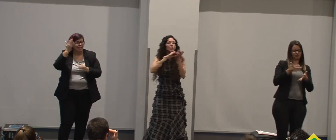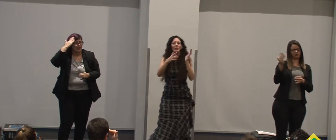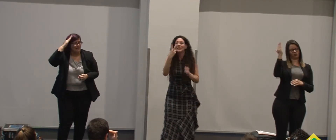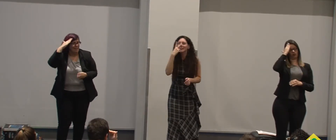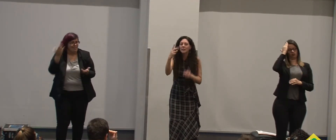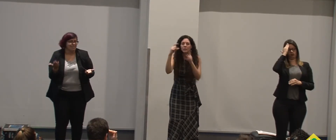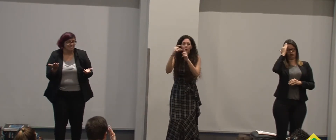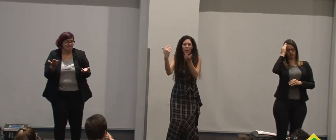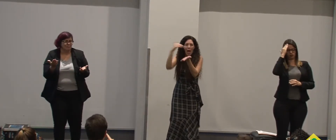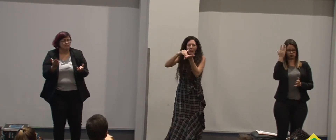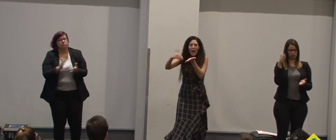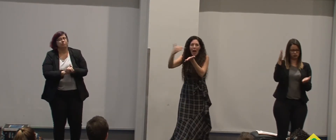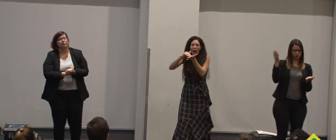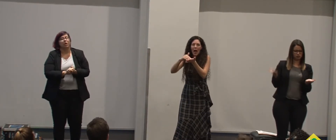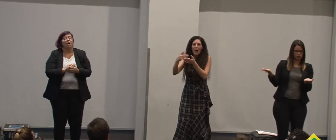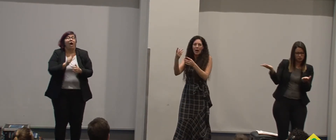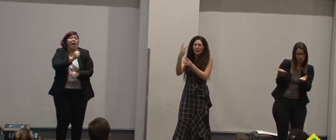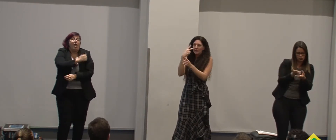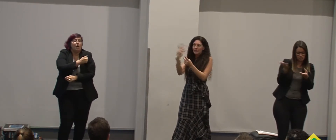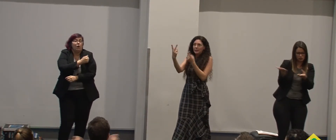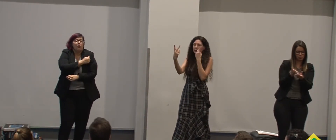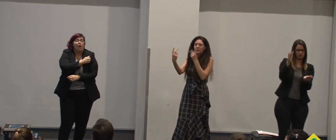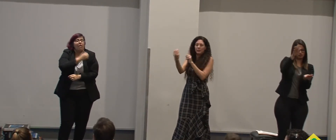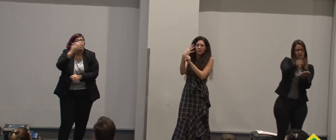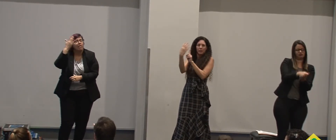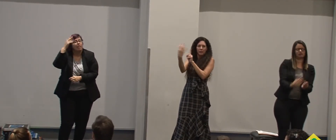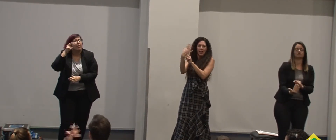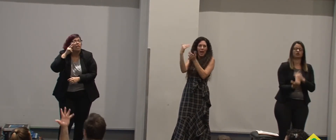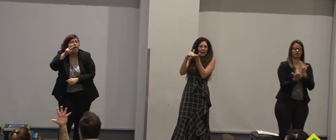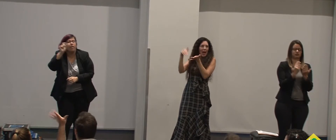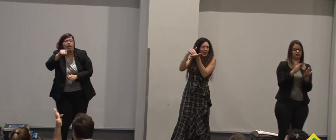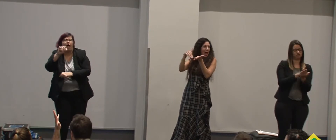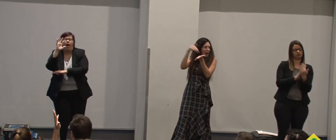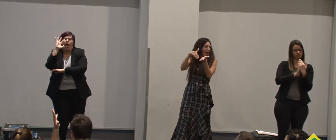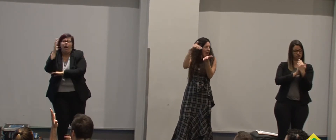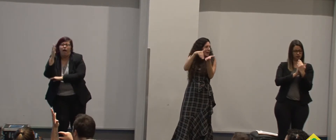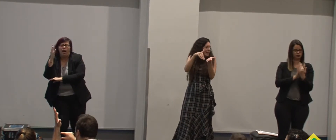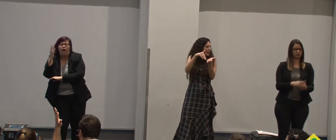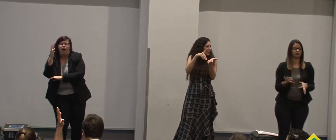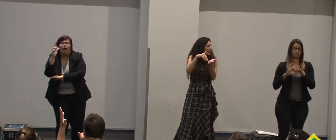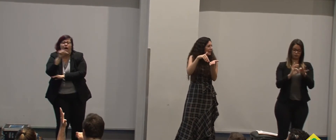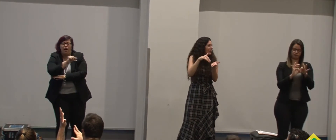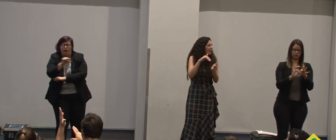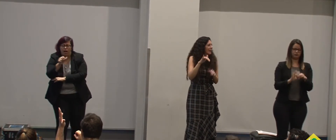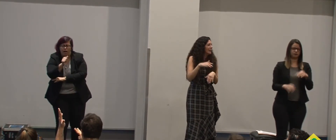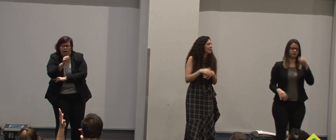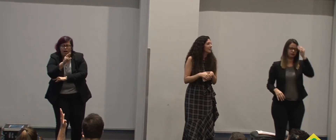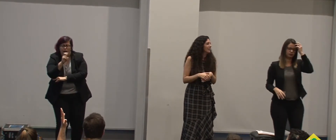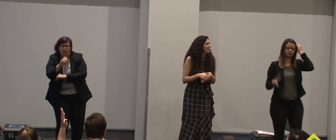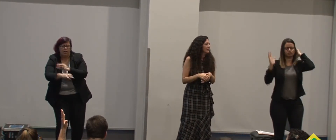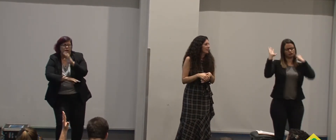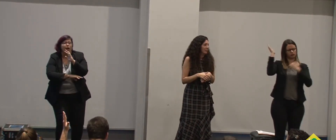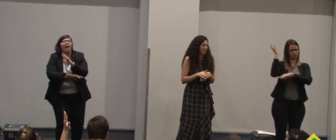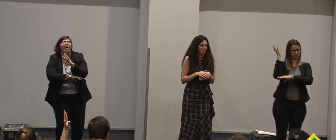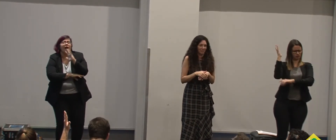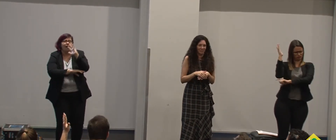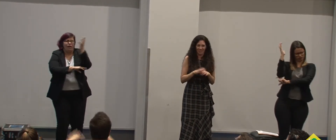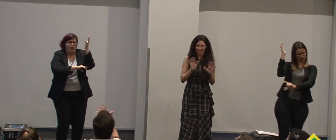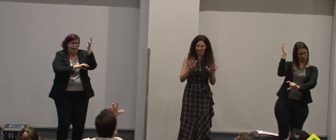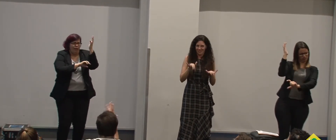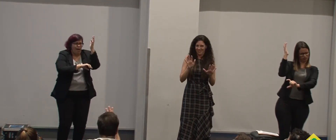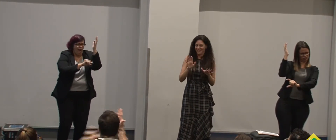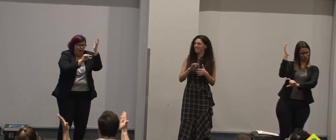tree, sinalizado, em soletrado, depois eu faço o sinal, porque eu estou expondo eles